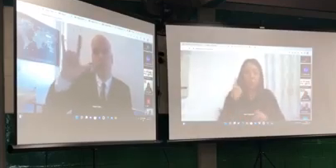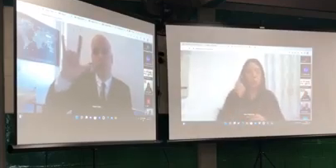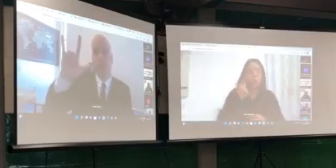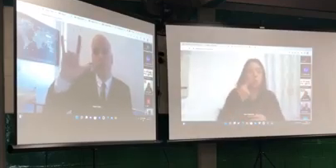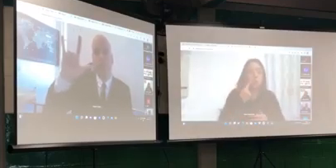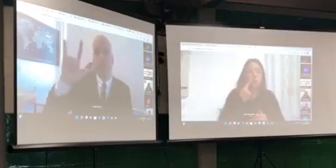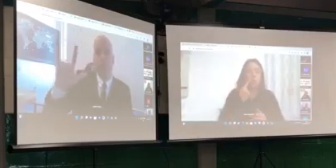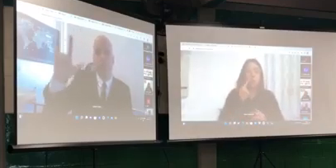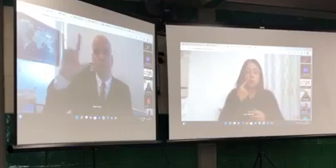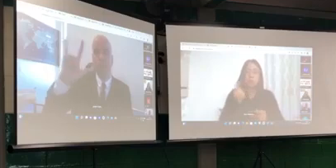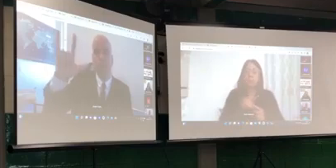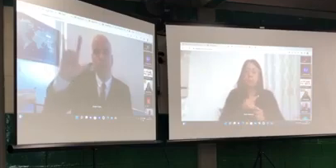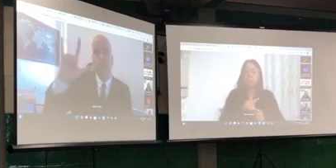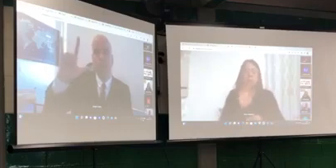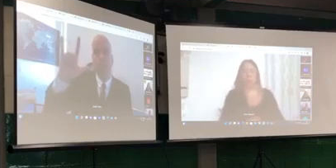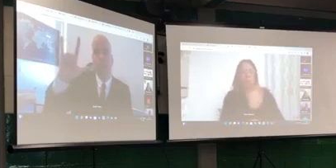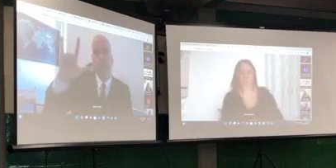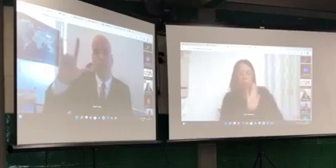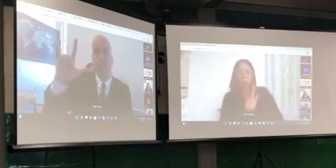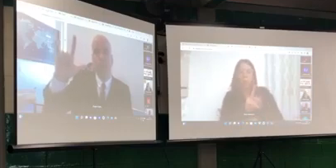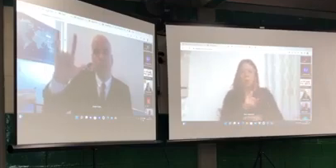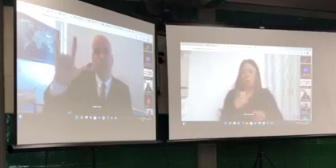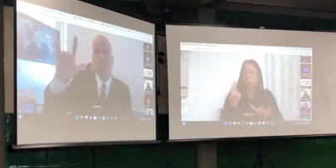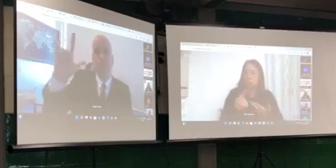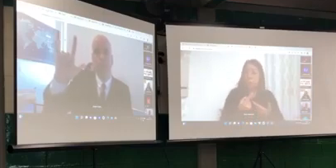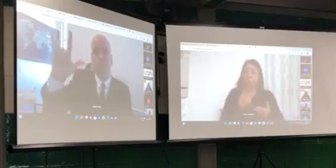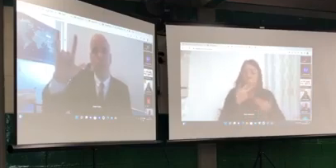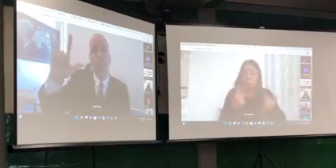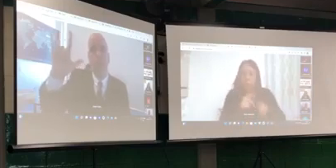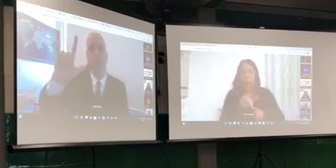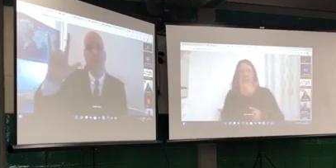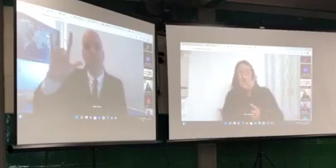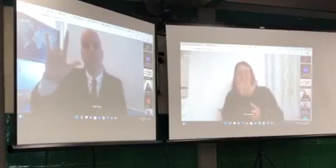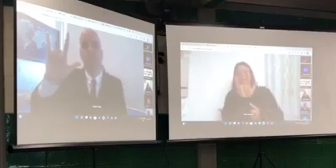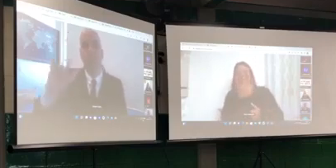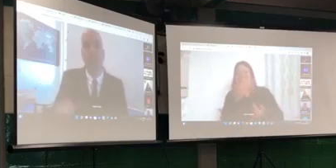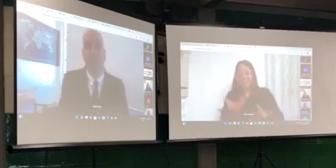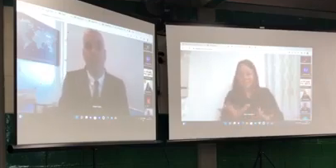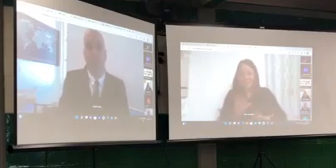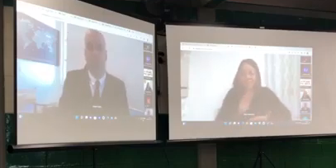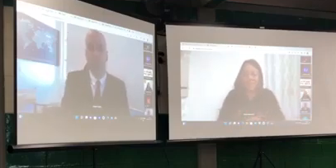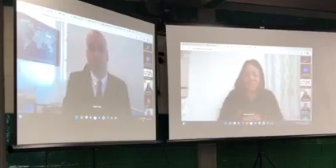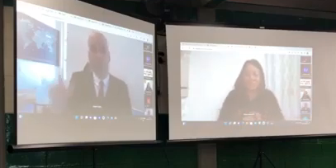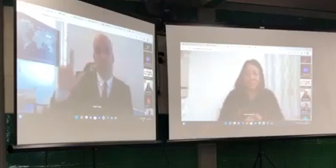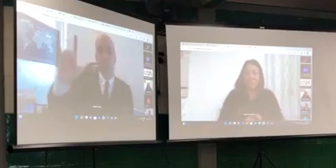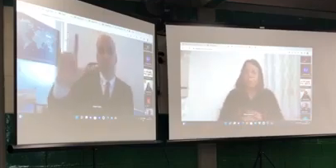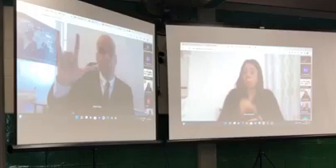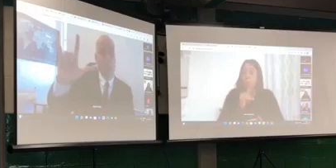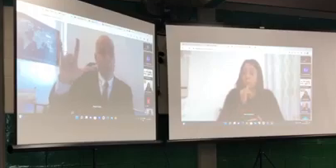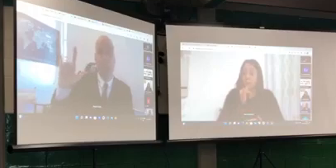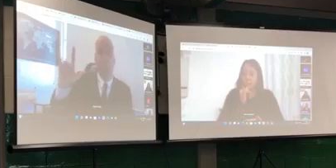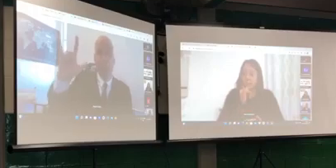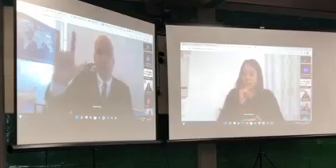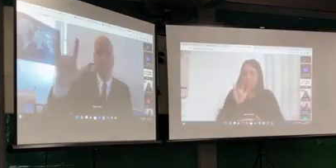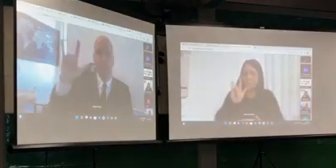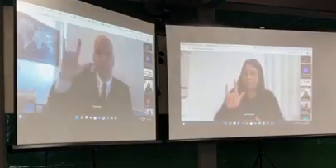quando vão se despedir ou querem se remeter a alguém, I love you. Né? Por exemplo, a Aline faz com os filhos dela, mas os filhos dela